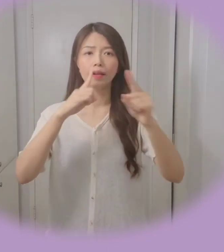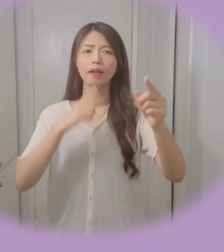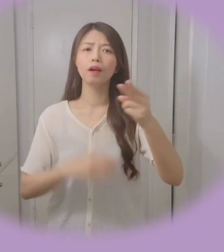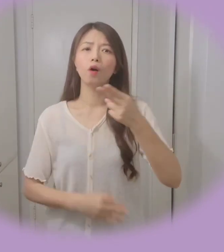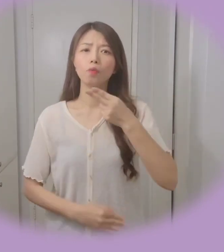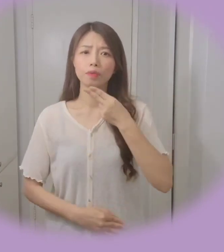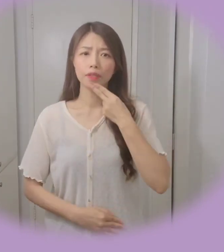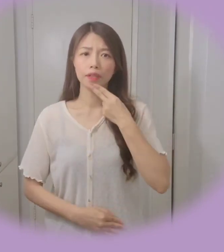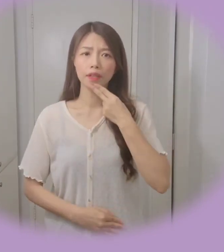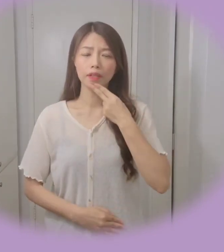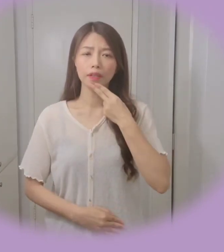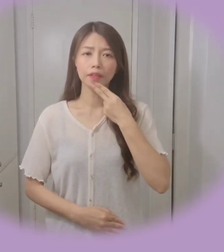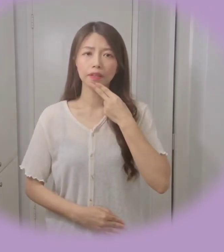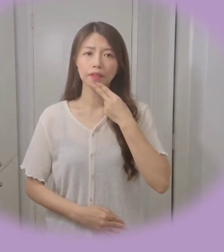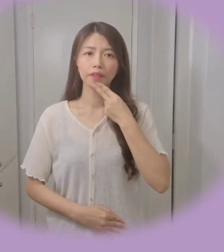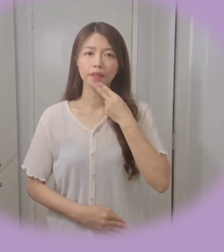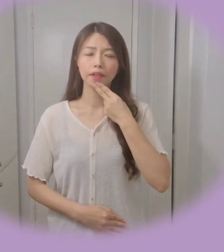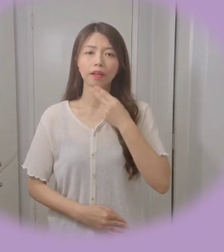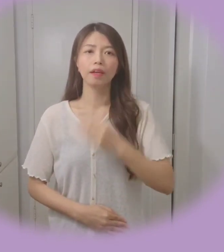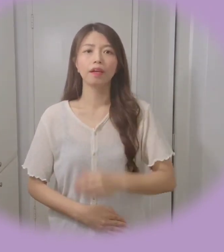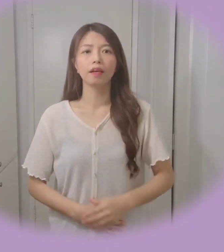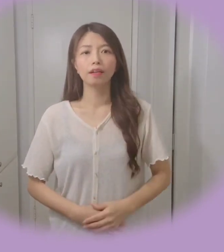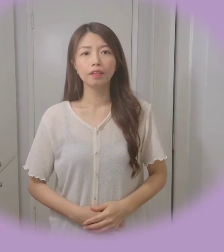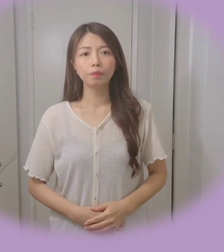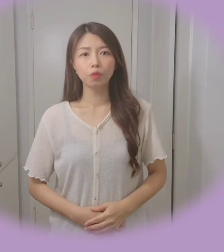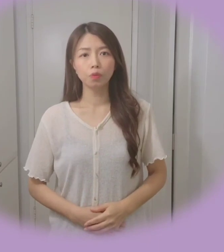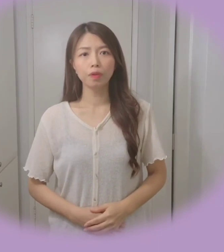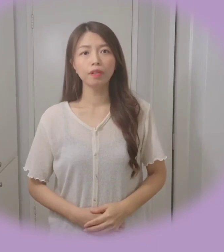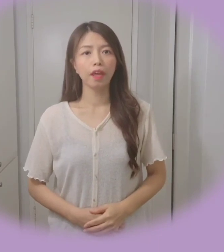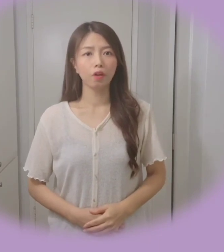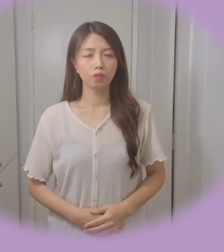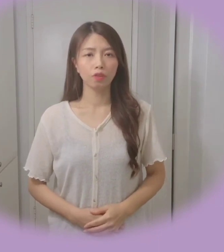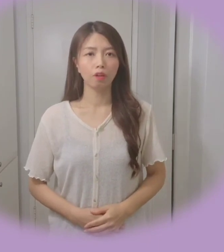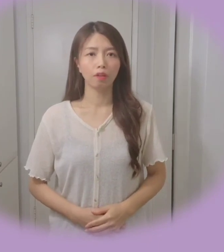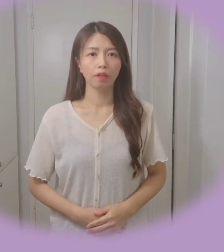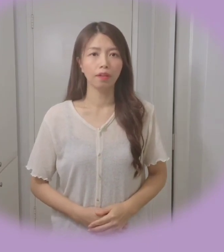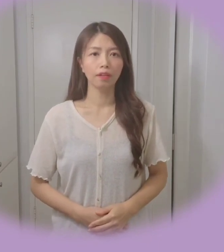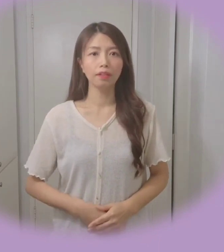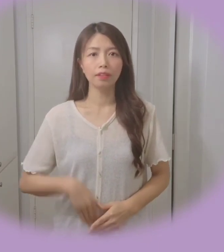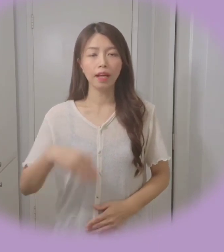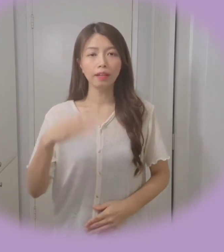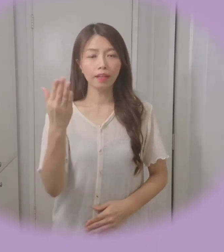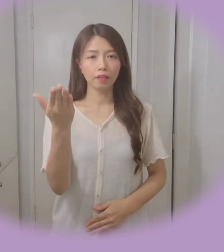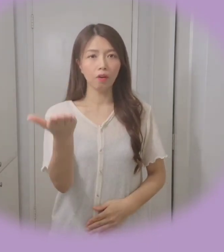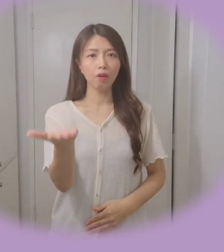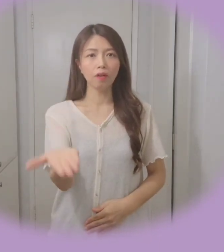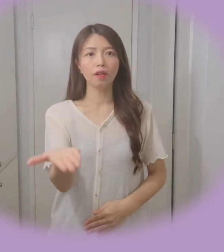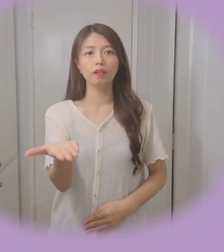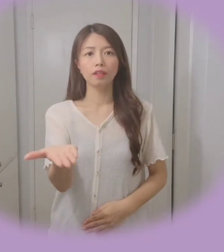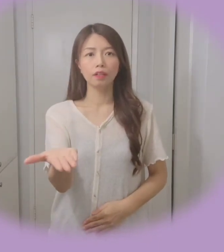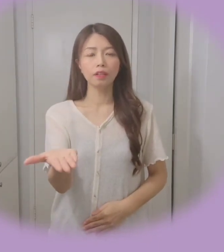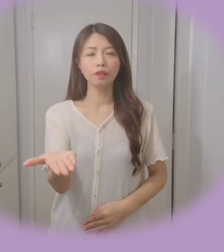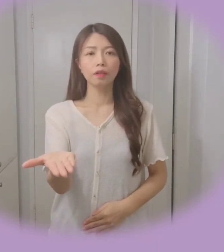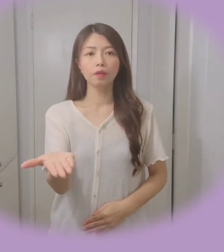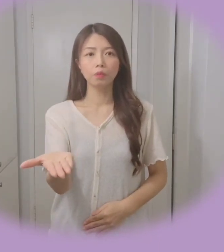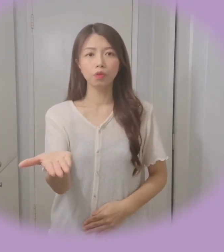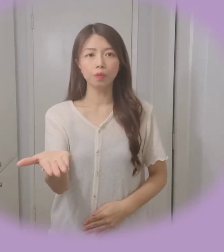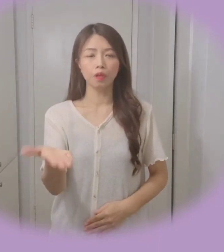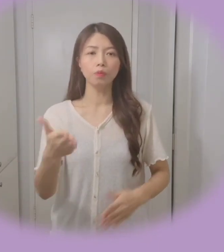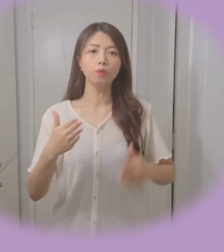말 없이 그 품을 내어주던, 그는 상대죠.